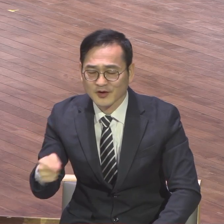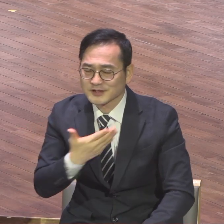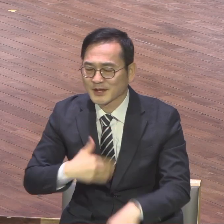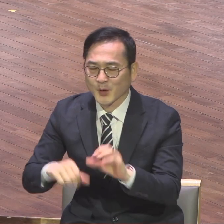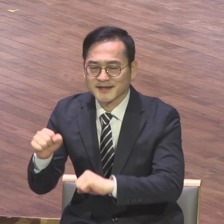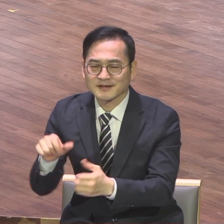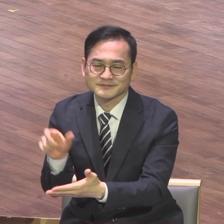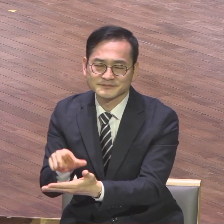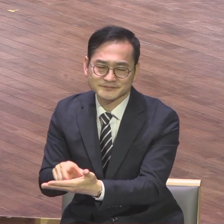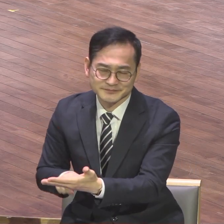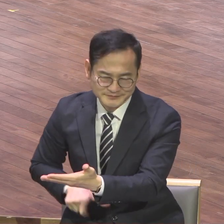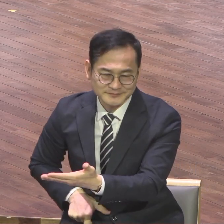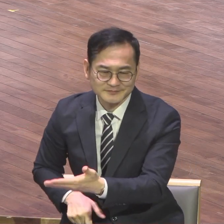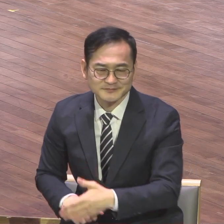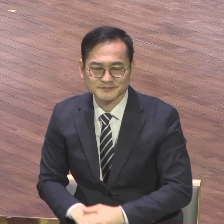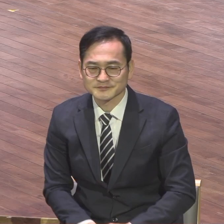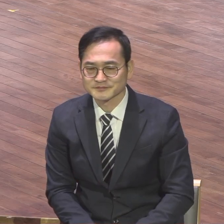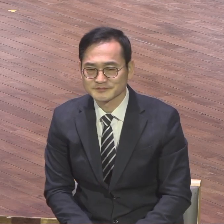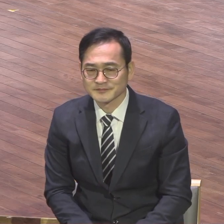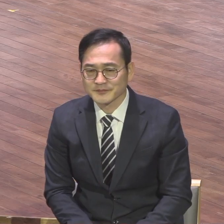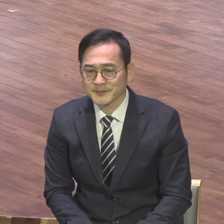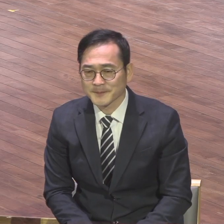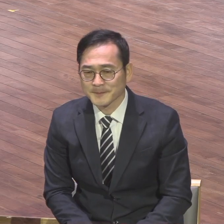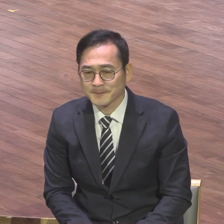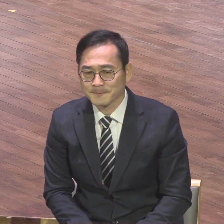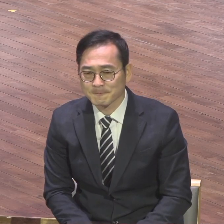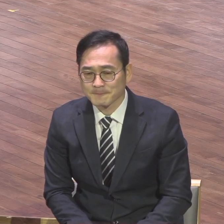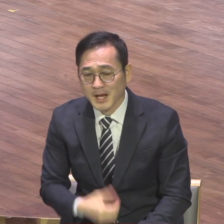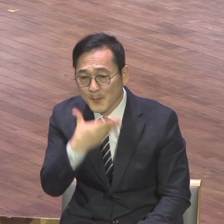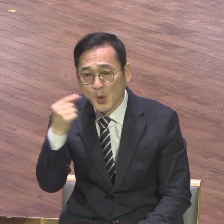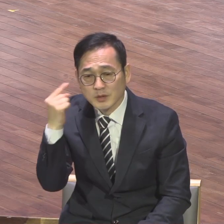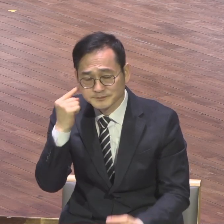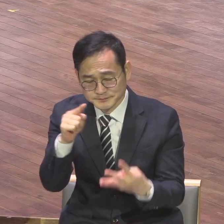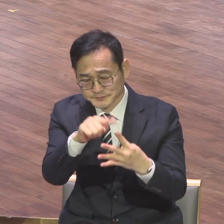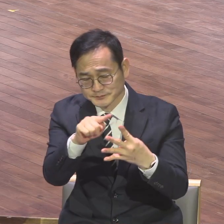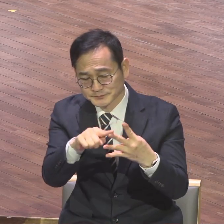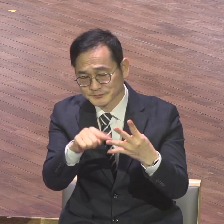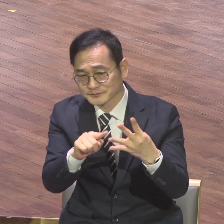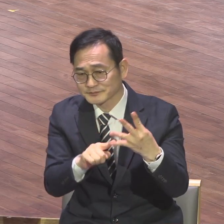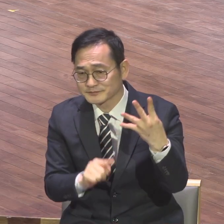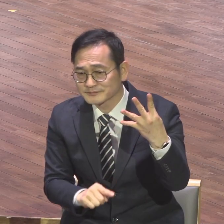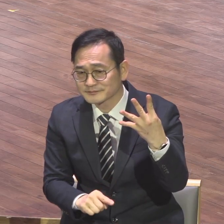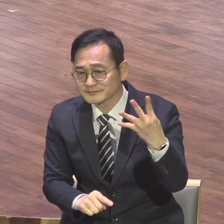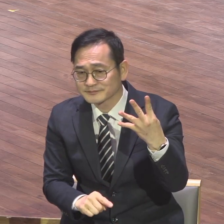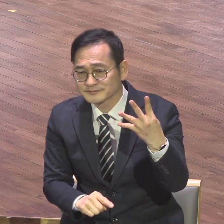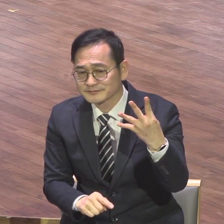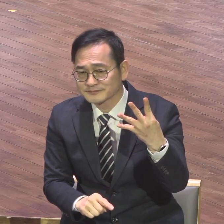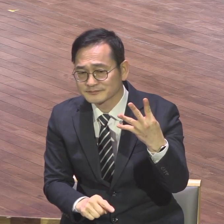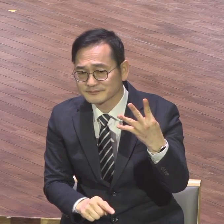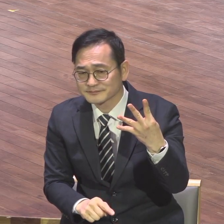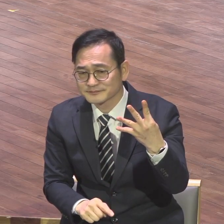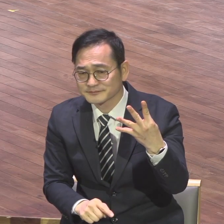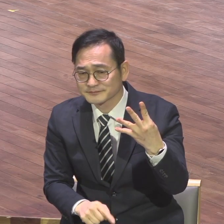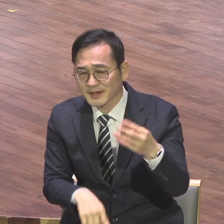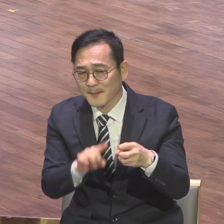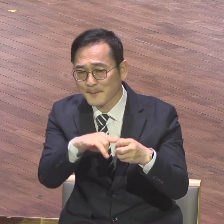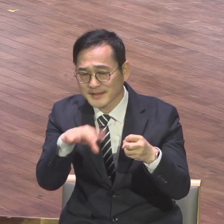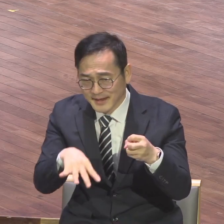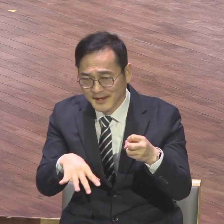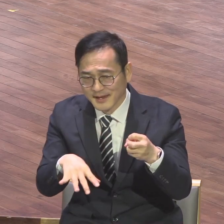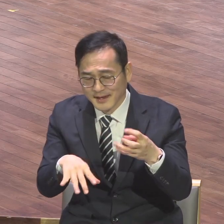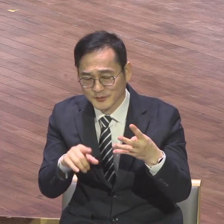말씀입니다. 그만큼 사복음서 마태 마가 누가 요한 이 사복음서가